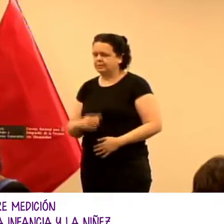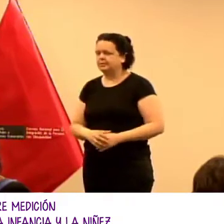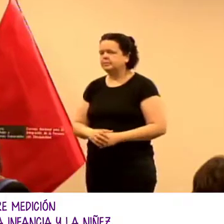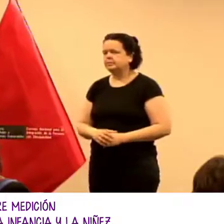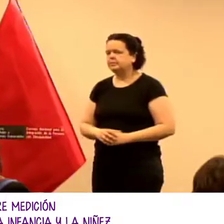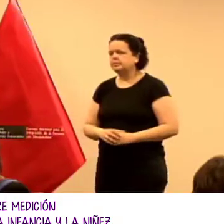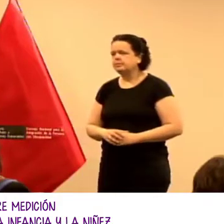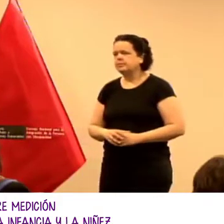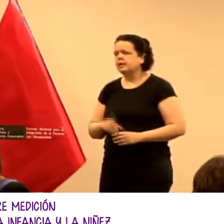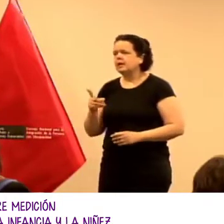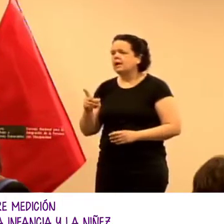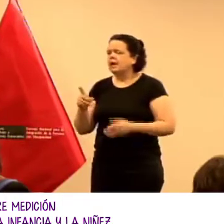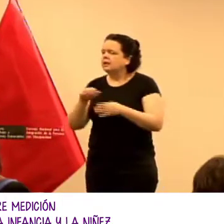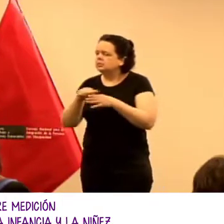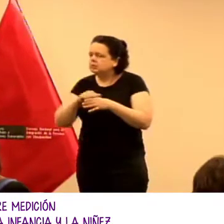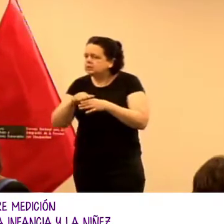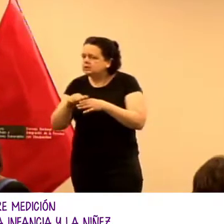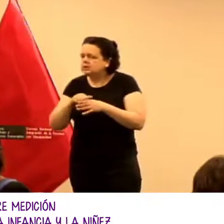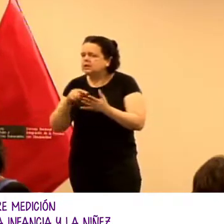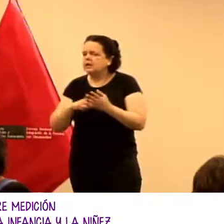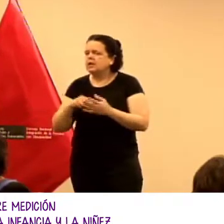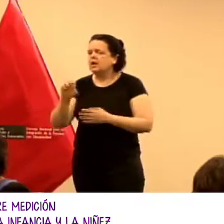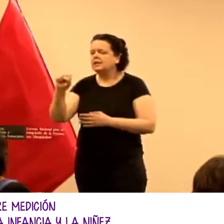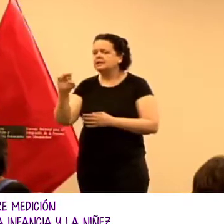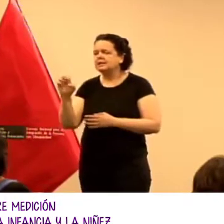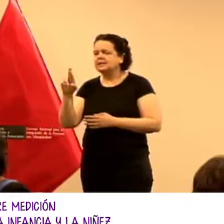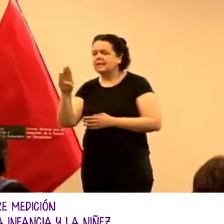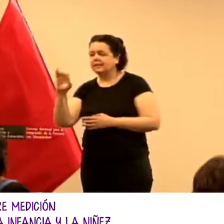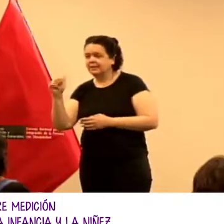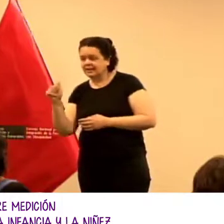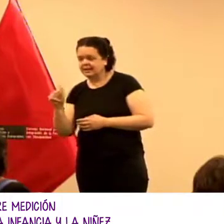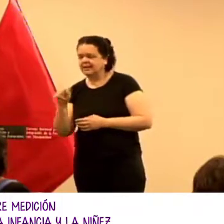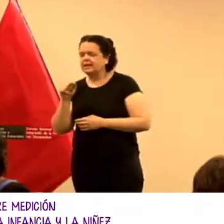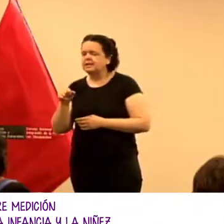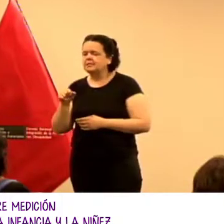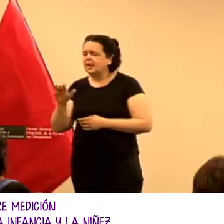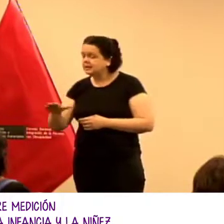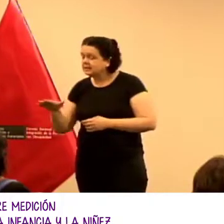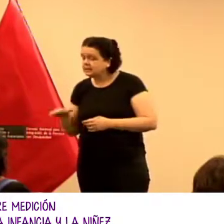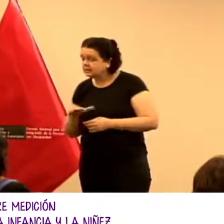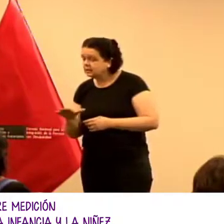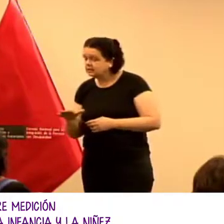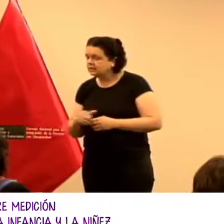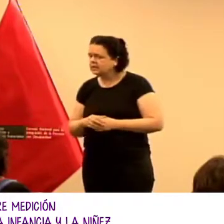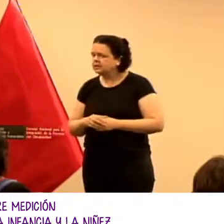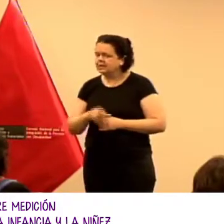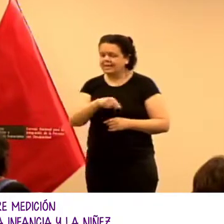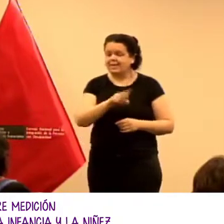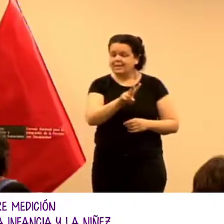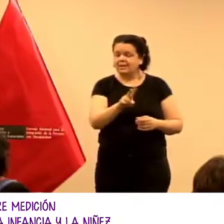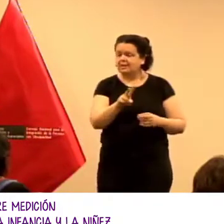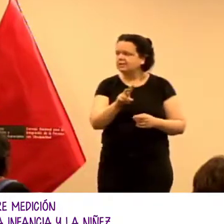En las pruebas que se hicieron en la prueba de Serbia, este dato dio para niños y niñas de 2